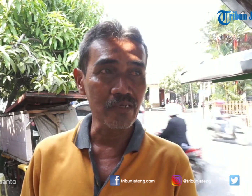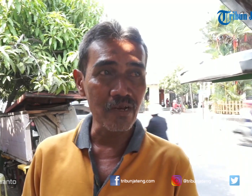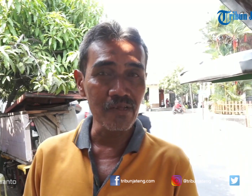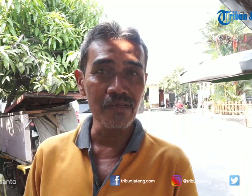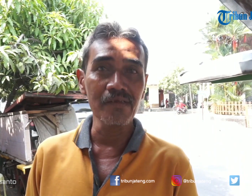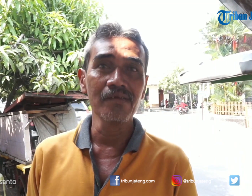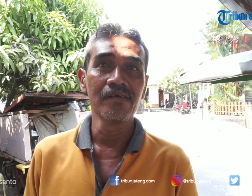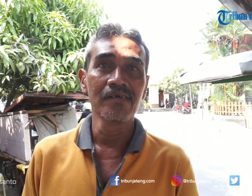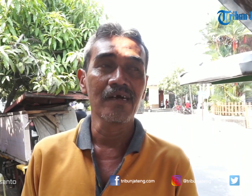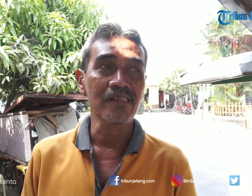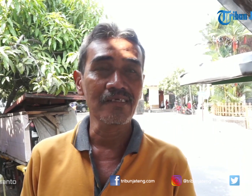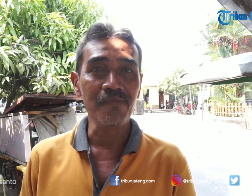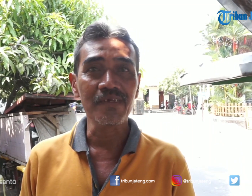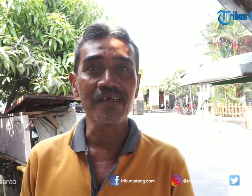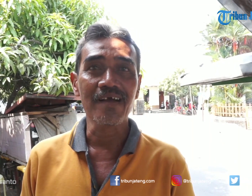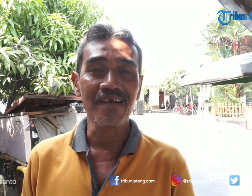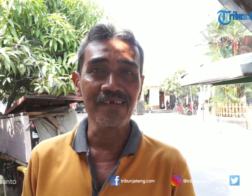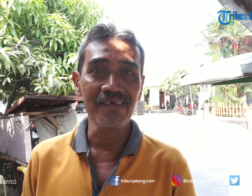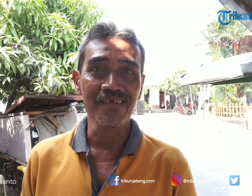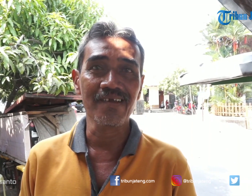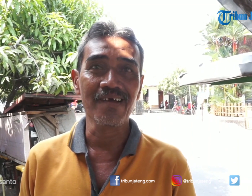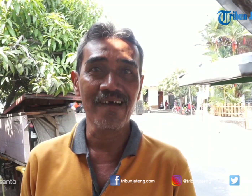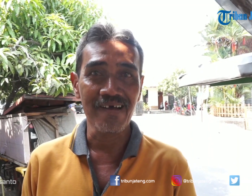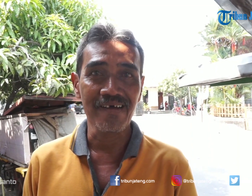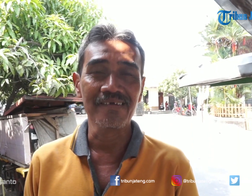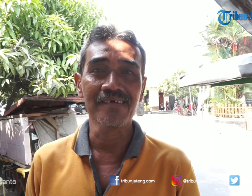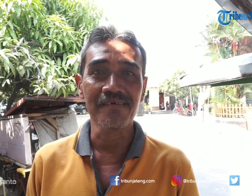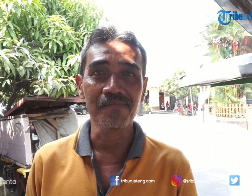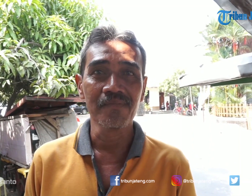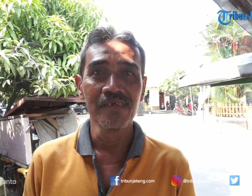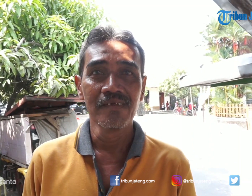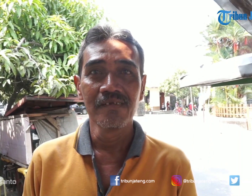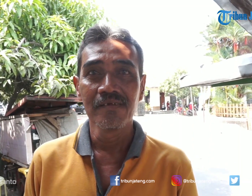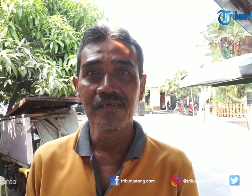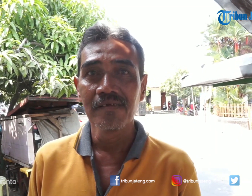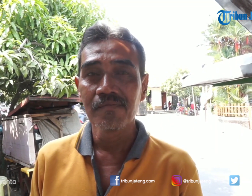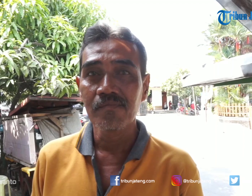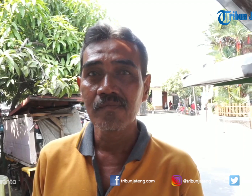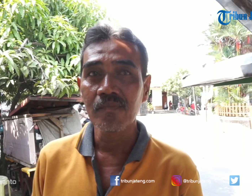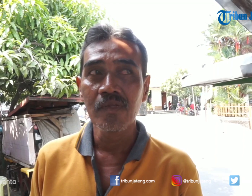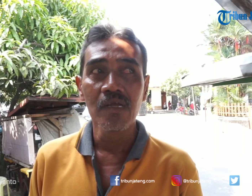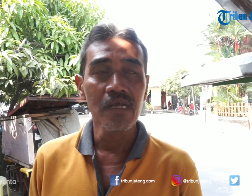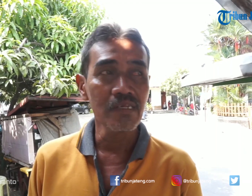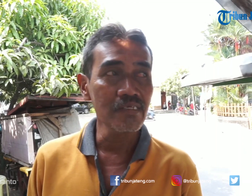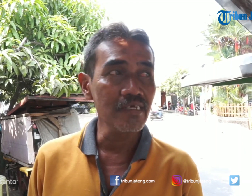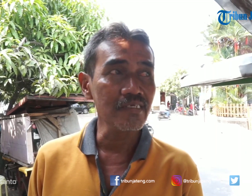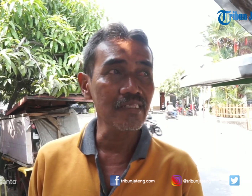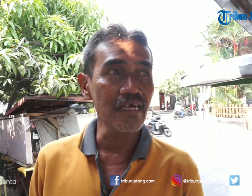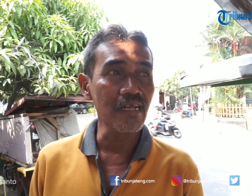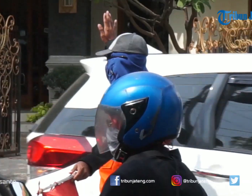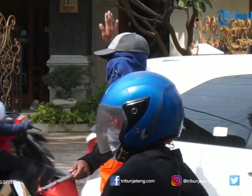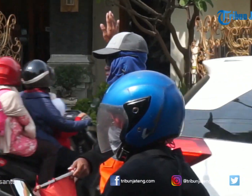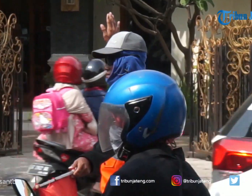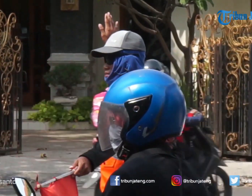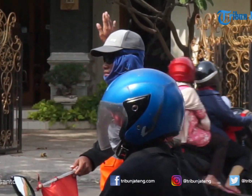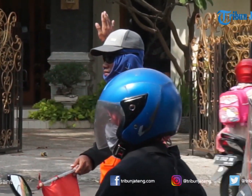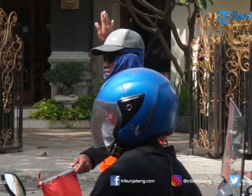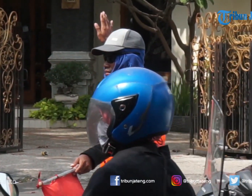kali, kadang sampai 3 kali kecelakaan. Oh gitu. Berarti ini sudah berapa tahun Pak di sini Pak? Ini ya sekitar hampir 2 tahun ini. 2 tahun